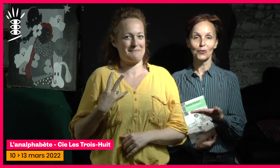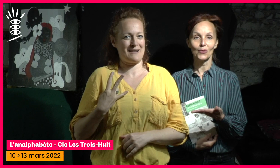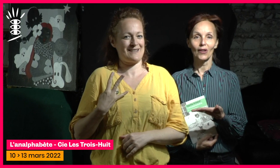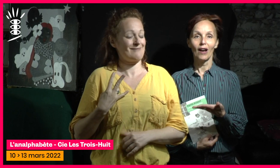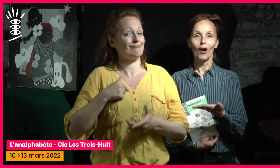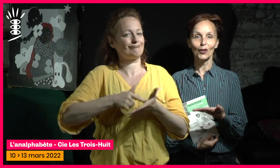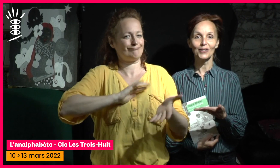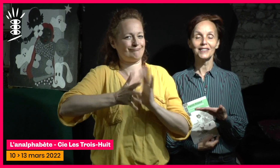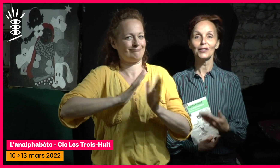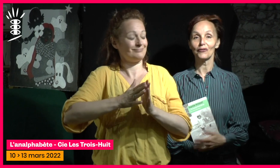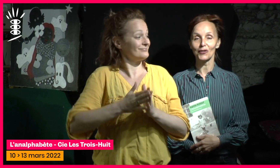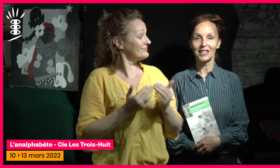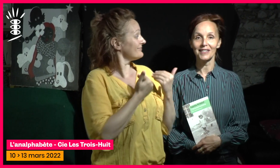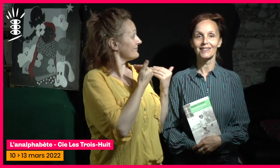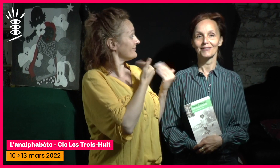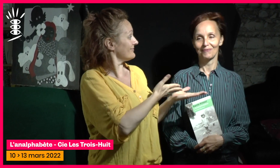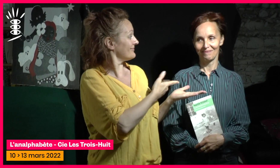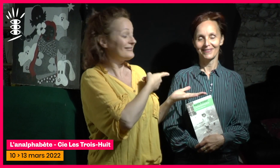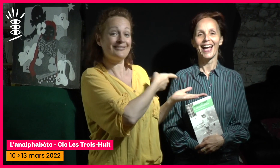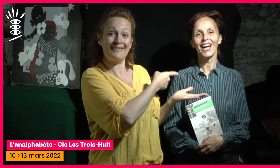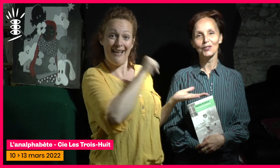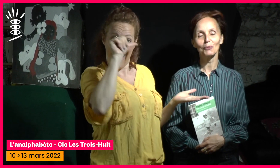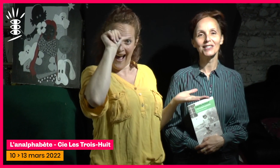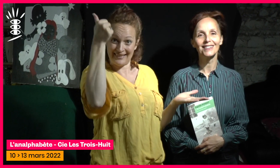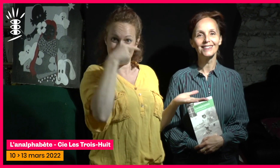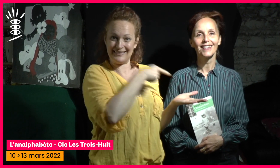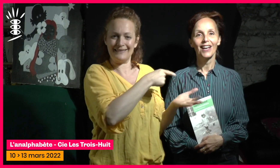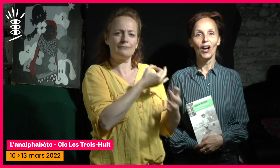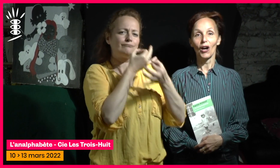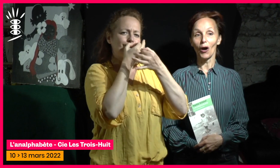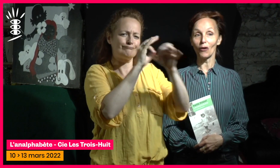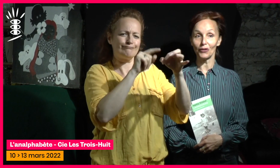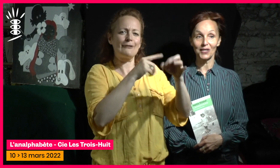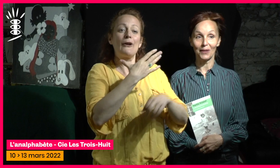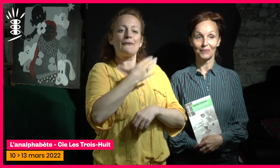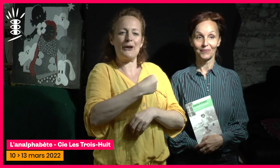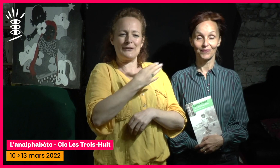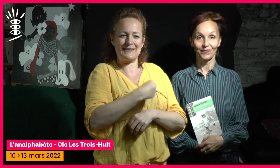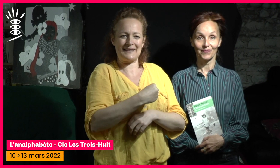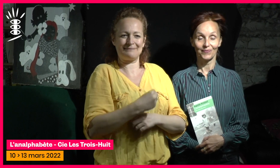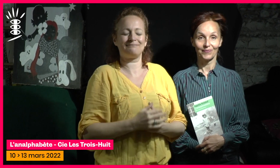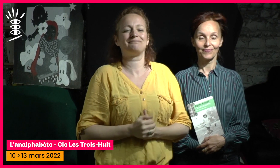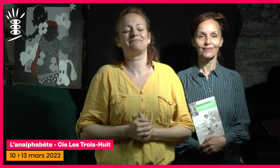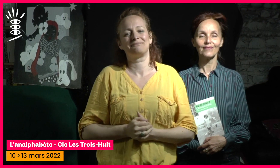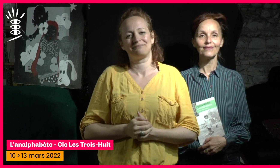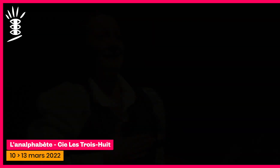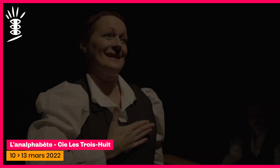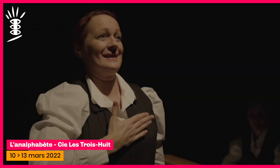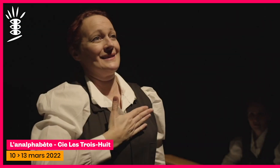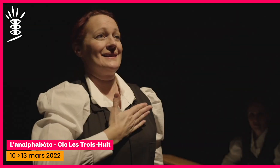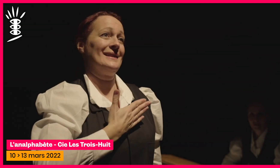Isabelle Voiseau en langue des signes française, Anne de Boissy en français.